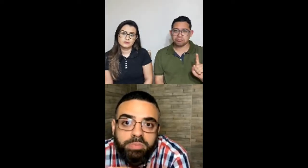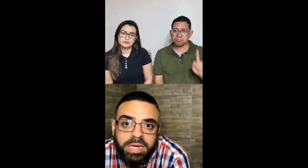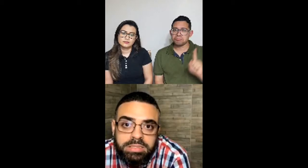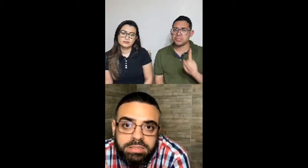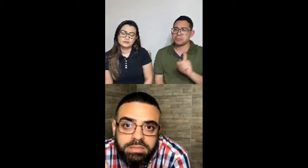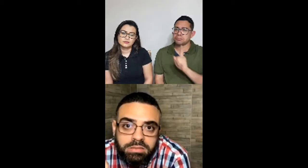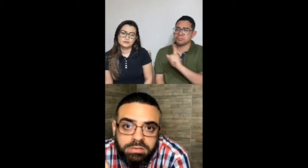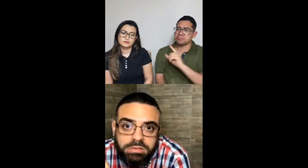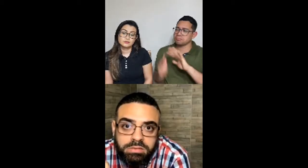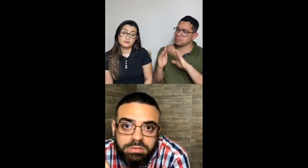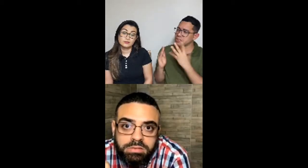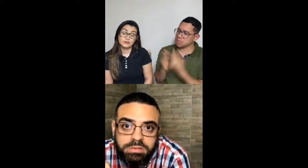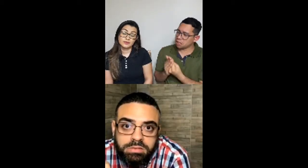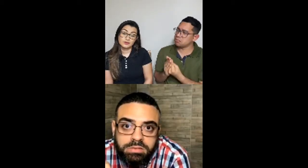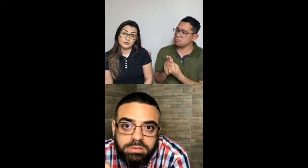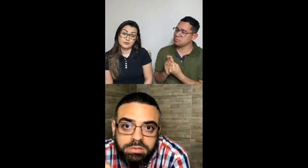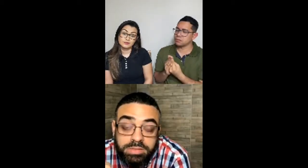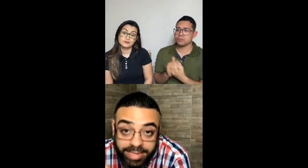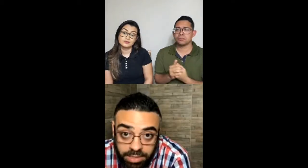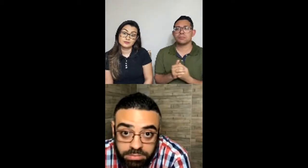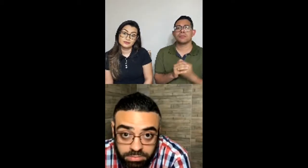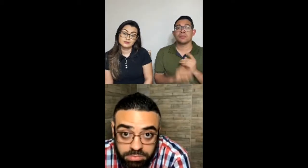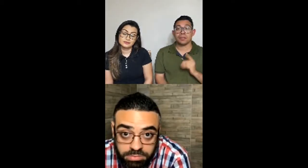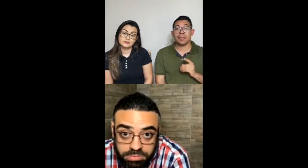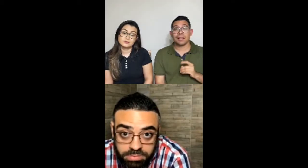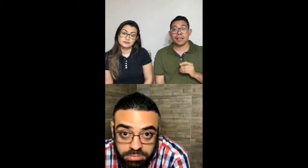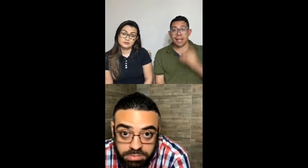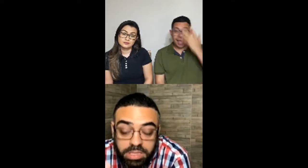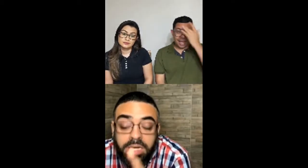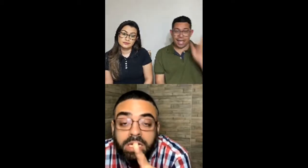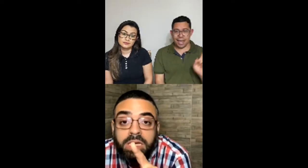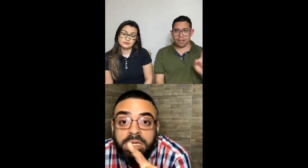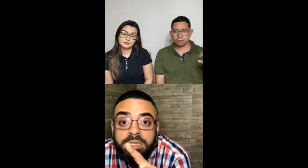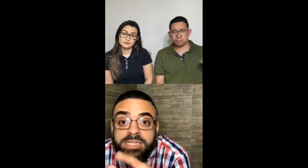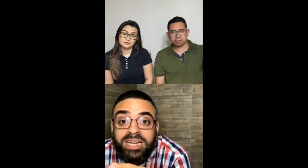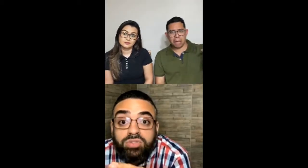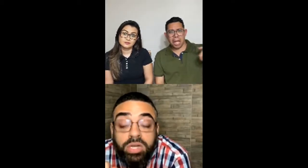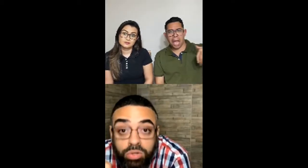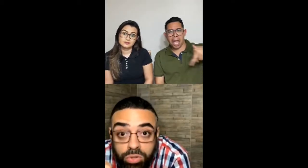a liderança da igreja reuniu todo, colocou ela na frente, lavou os pés